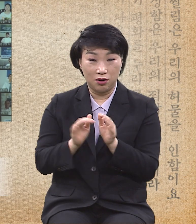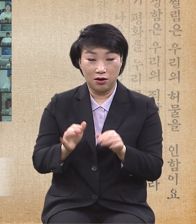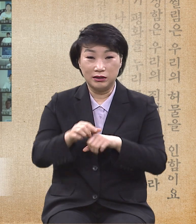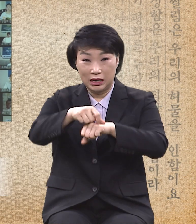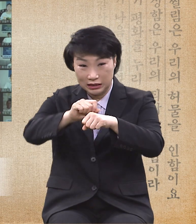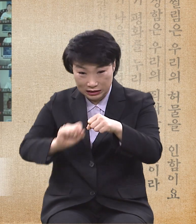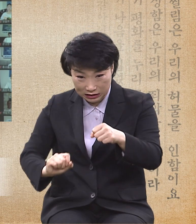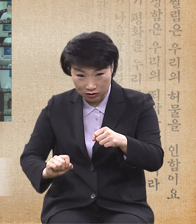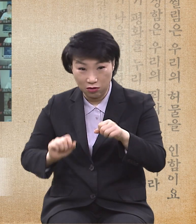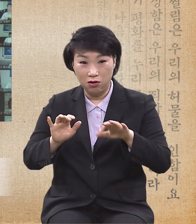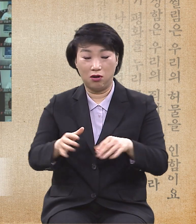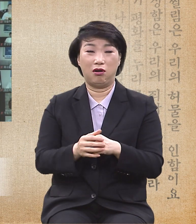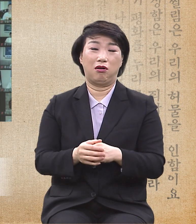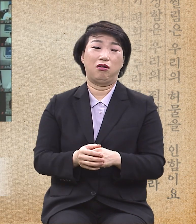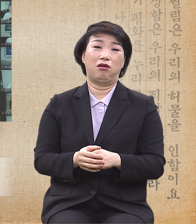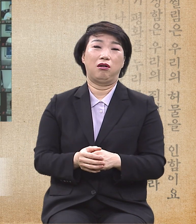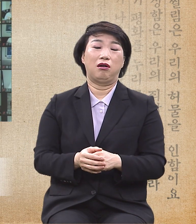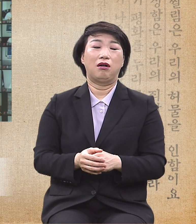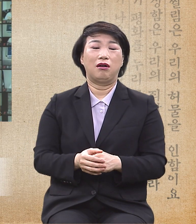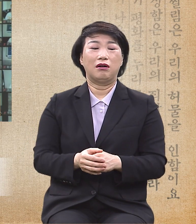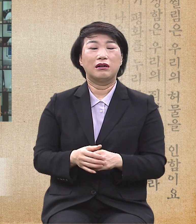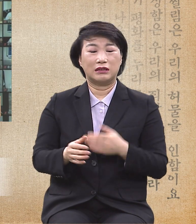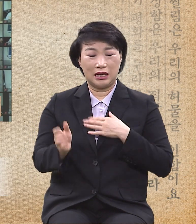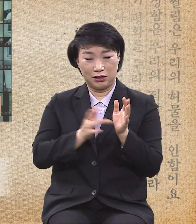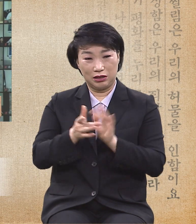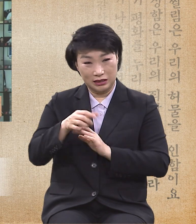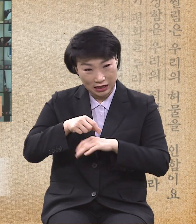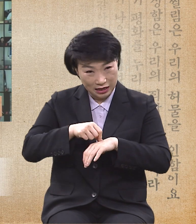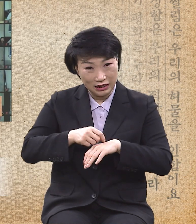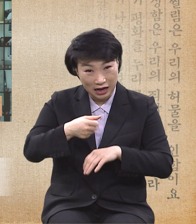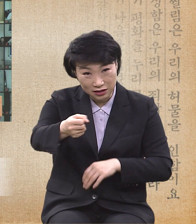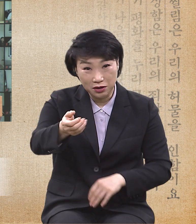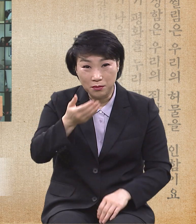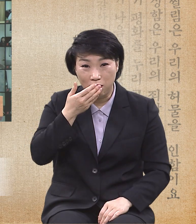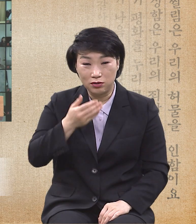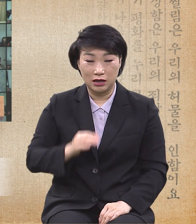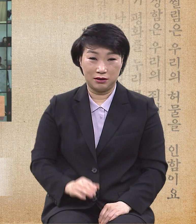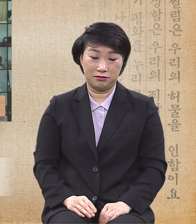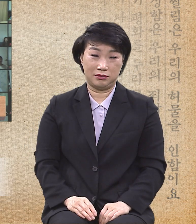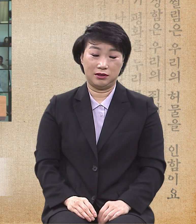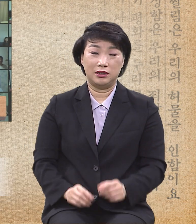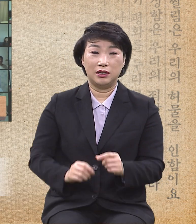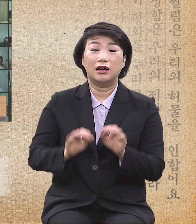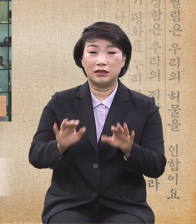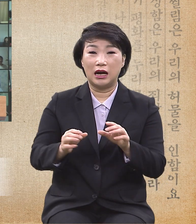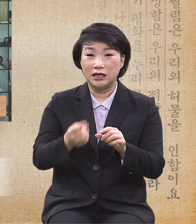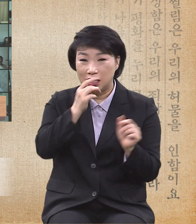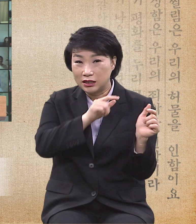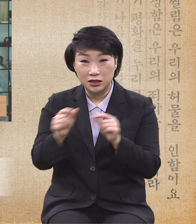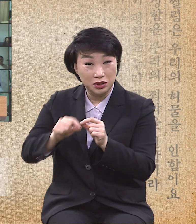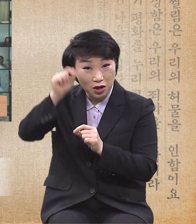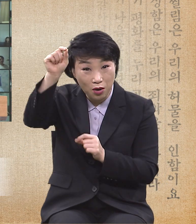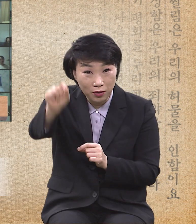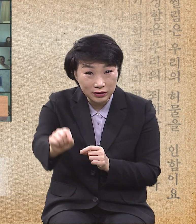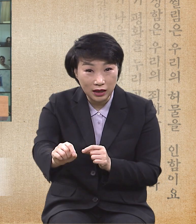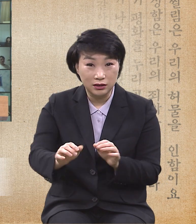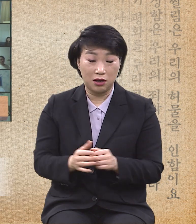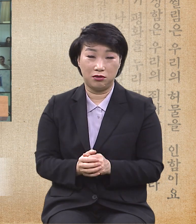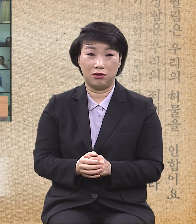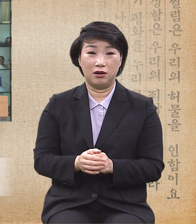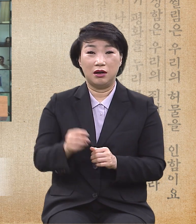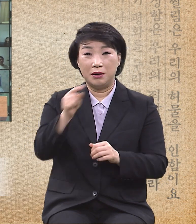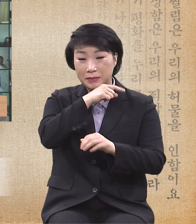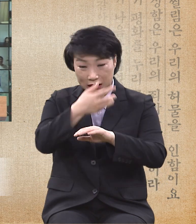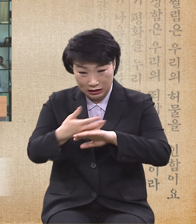살을 쭉 찢어서 내 살을 받아먹어. 영원한 양식이야.